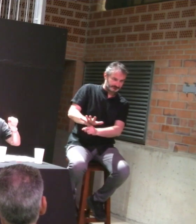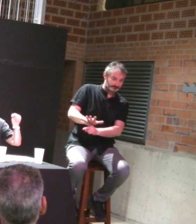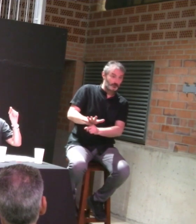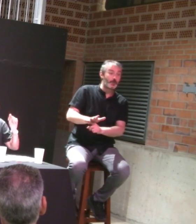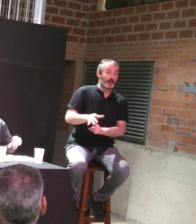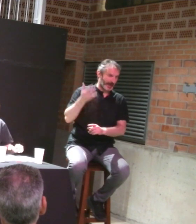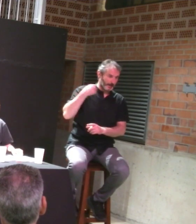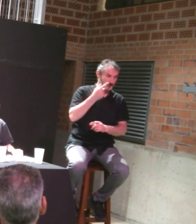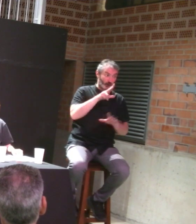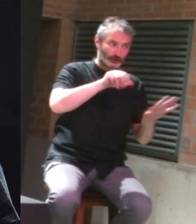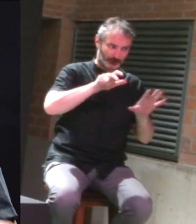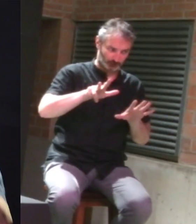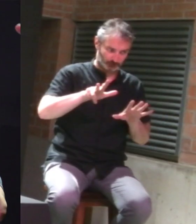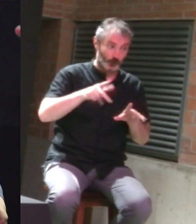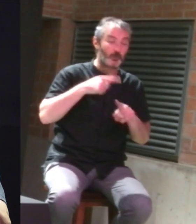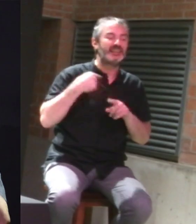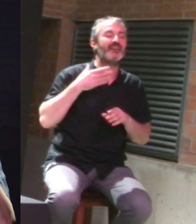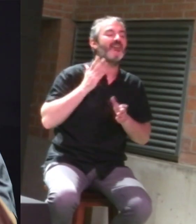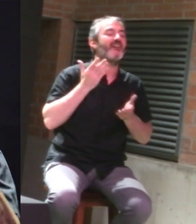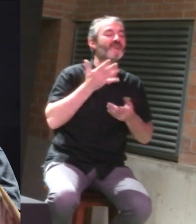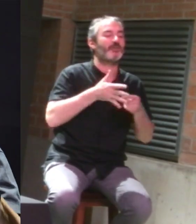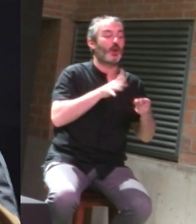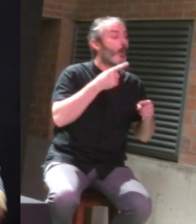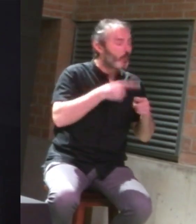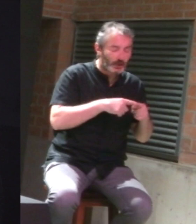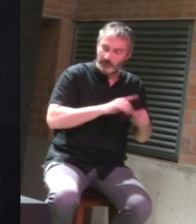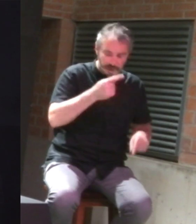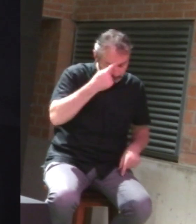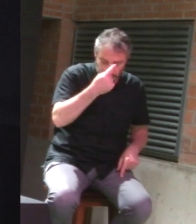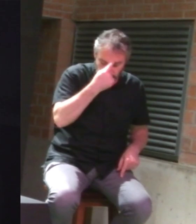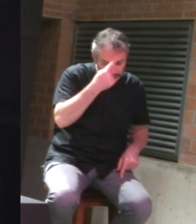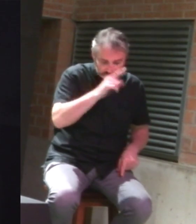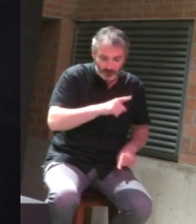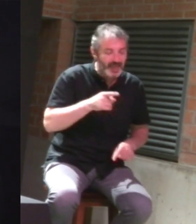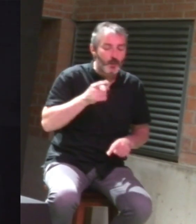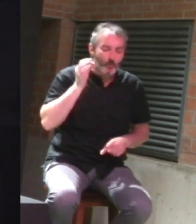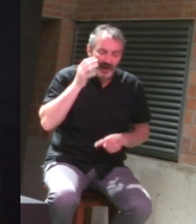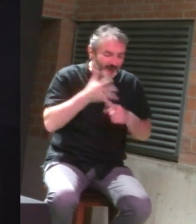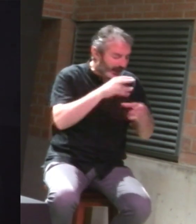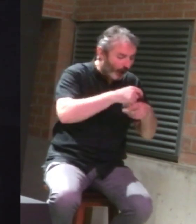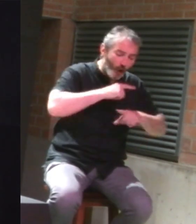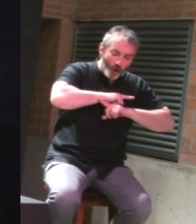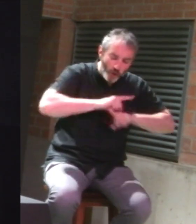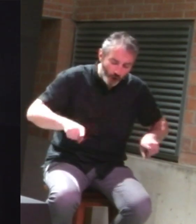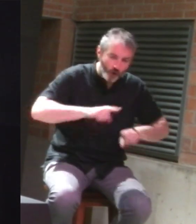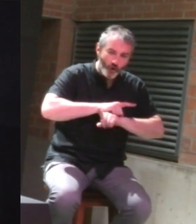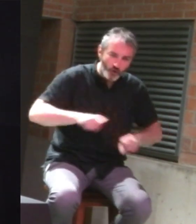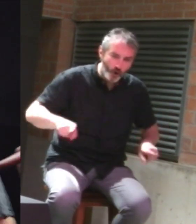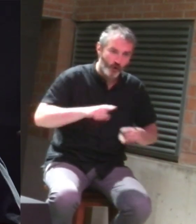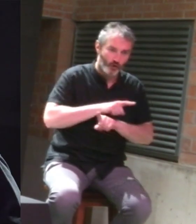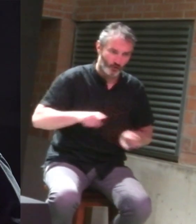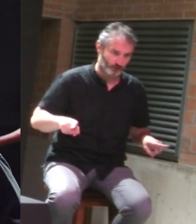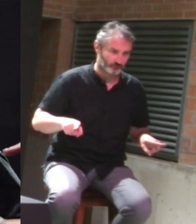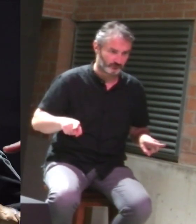puesto que partían de la convicción de que el lugar de las mujeres no era ese, no eran las fábricas ni los talleres, y